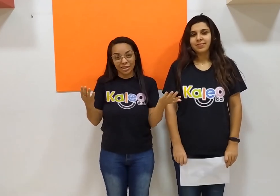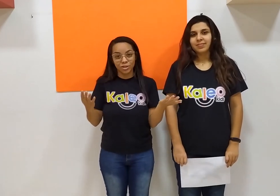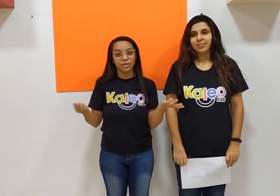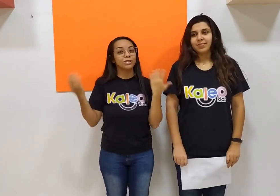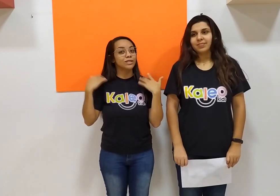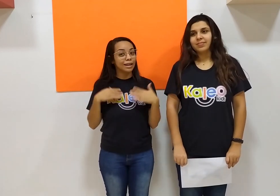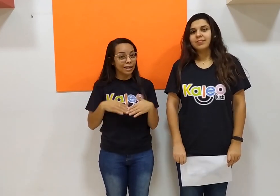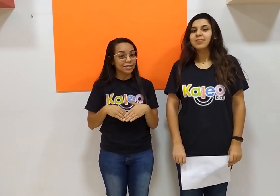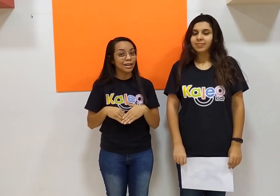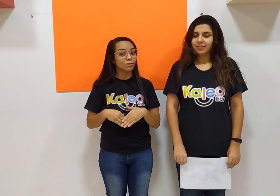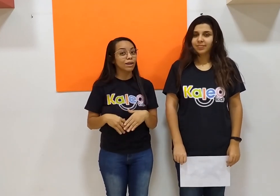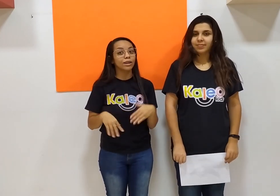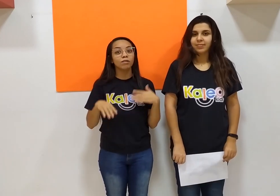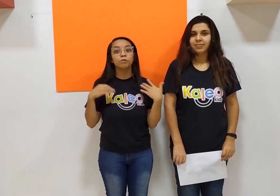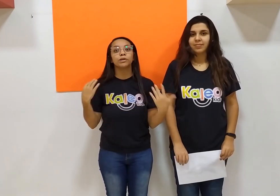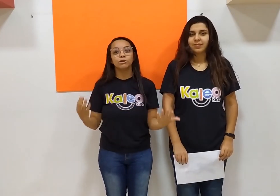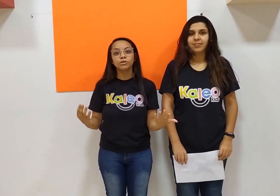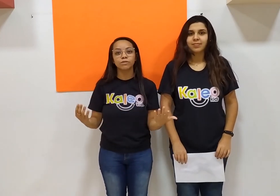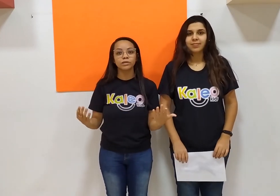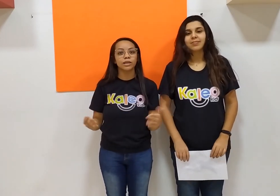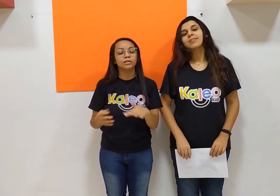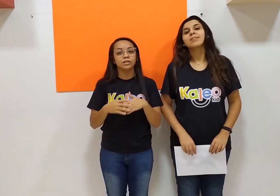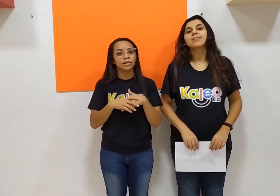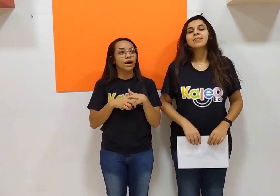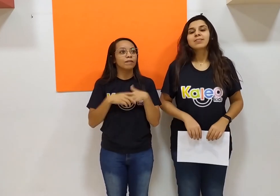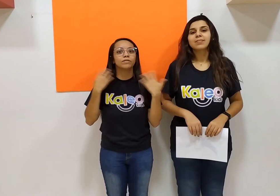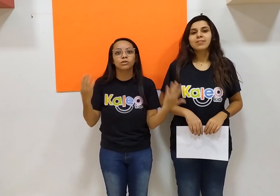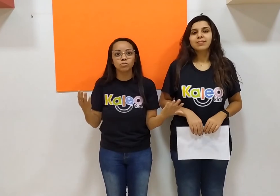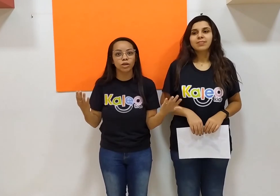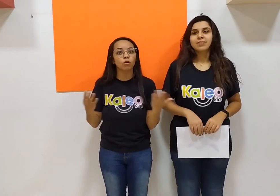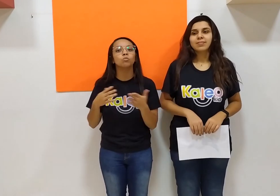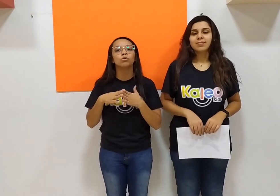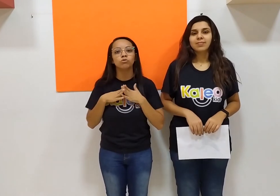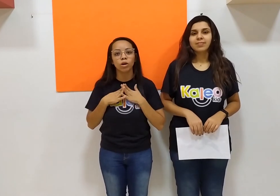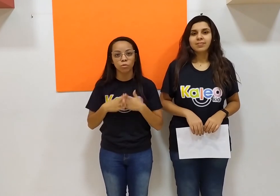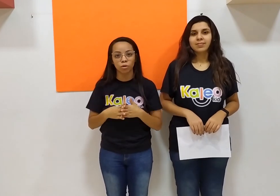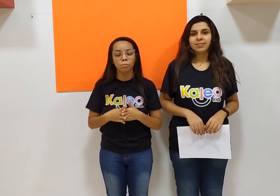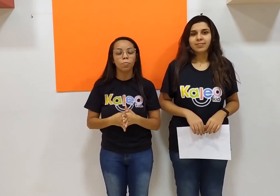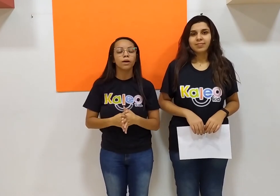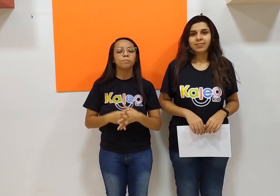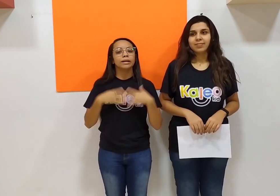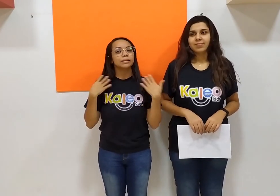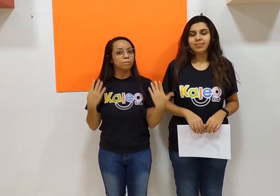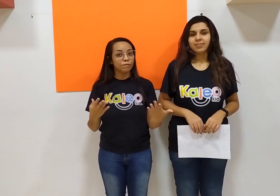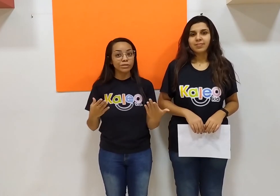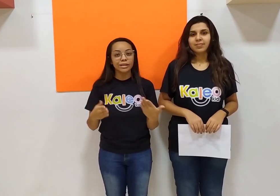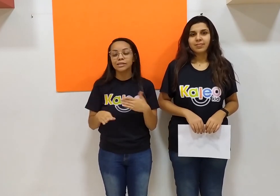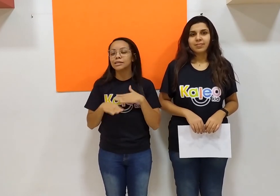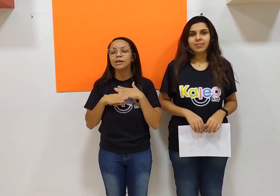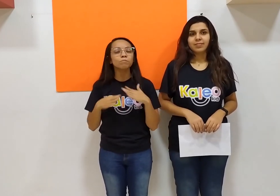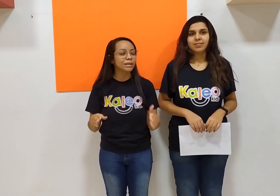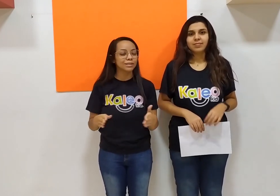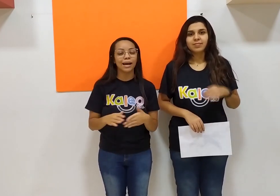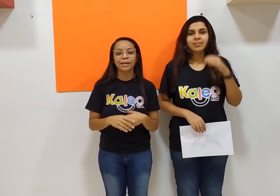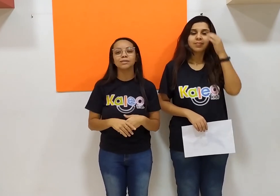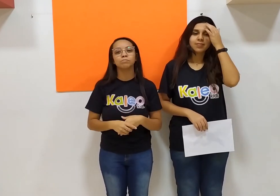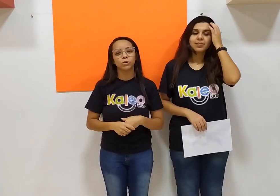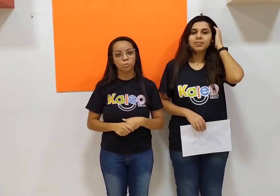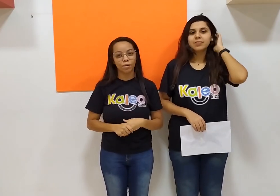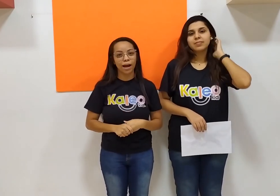triste. A gente tá aqui na sala do Calé lembrando de vocês. Tá gravando isso aqui com muito amor. Pra dizer pra vocês não precisarem se preocupar.